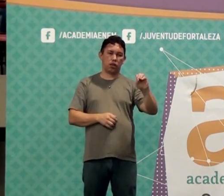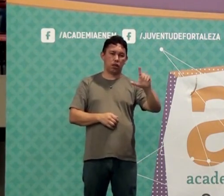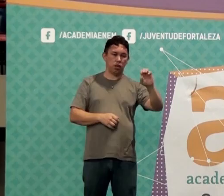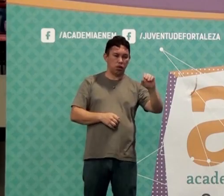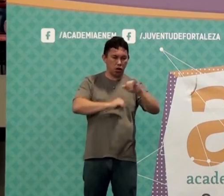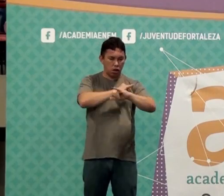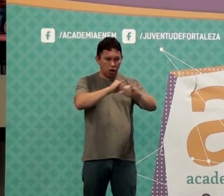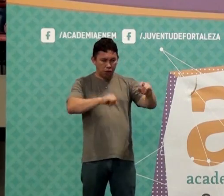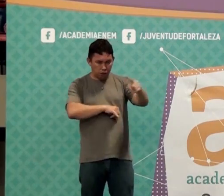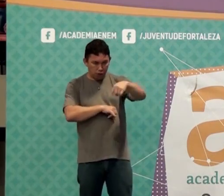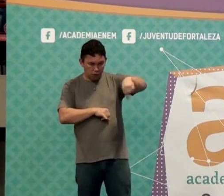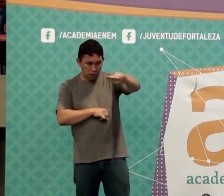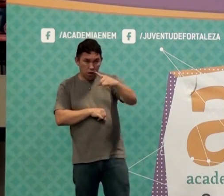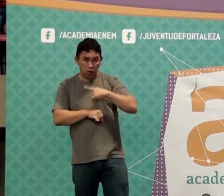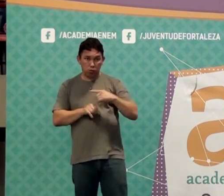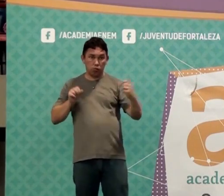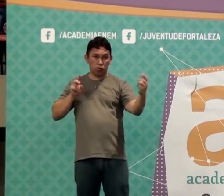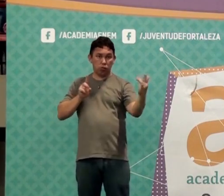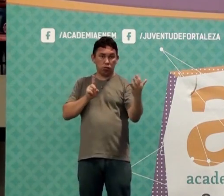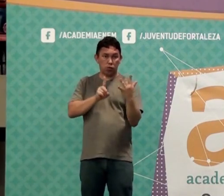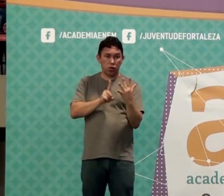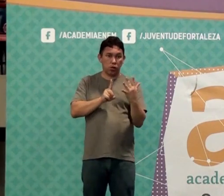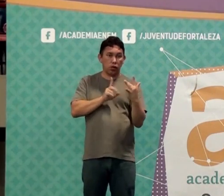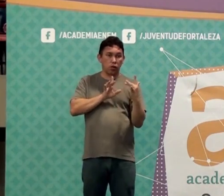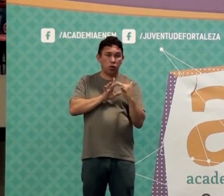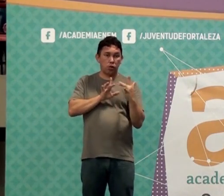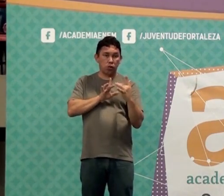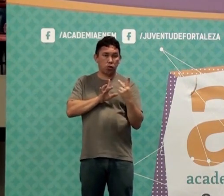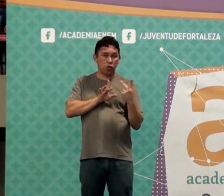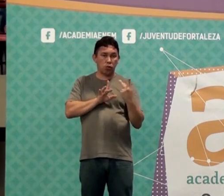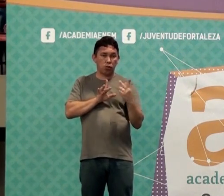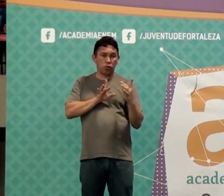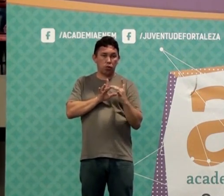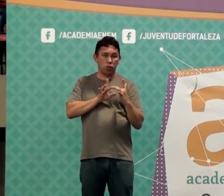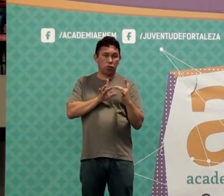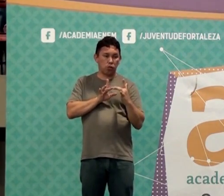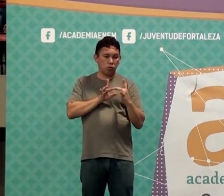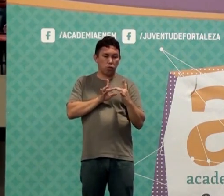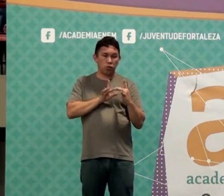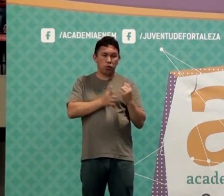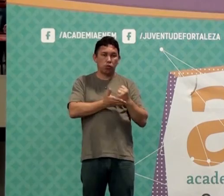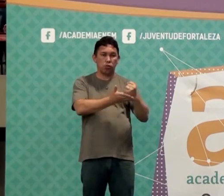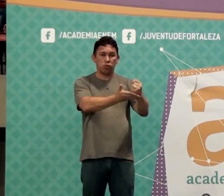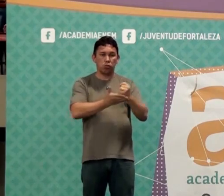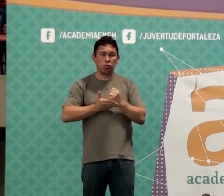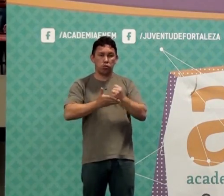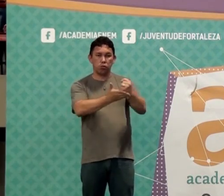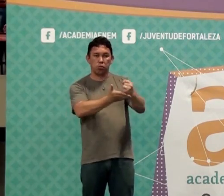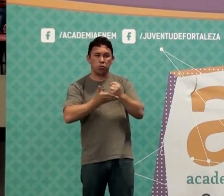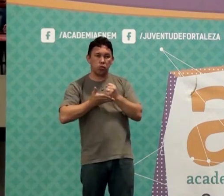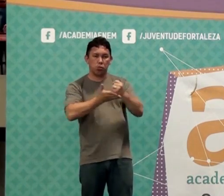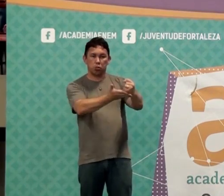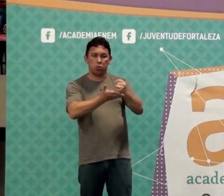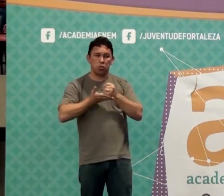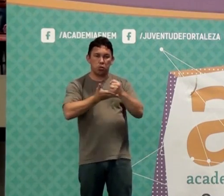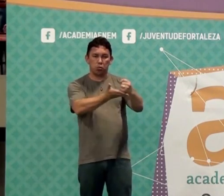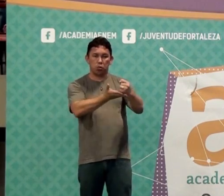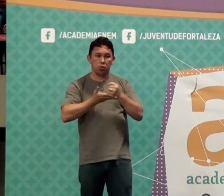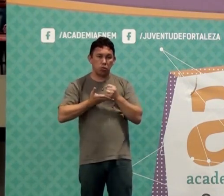tá? Que compromisso? Um compromisso, por exemplo, chamado concilium. O que é um concilium? Um